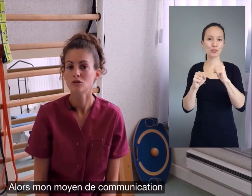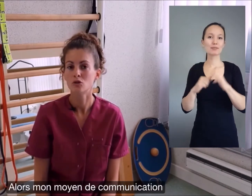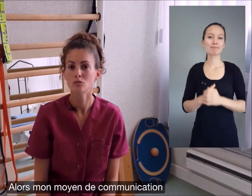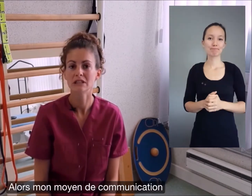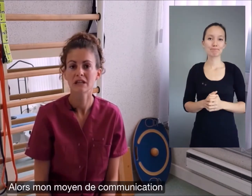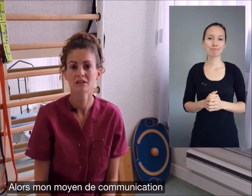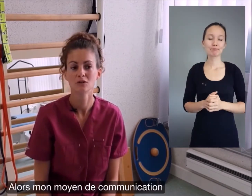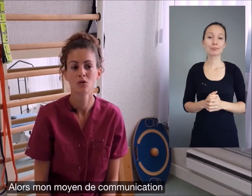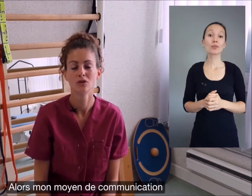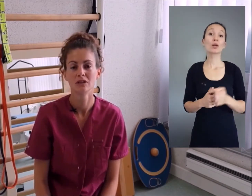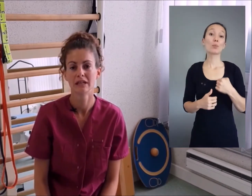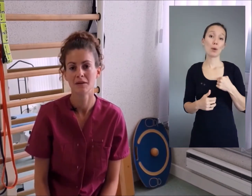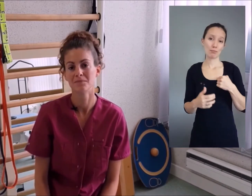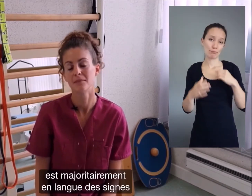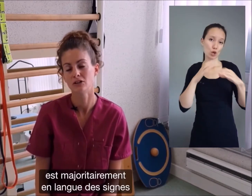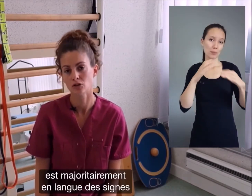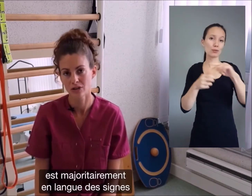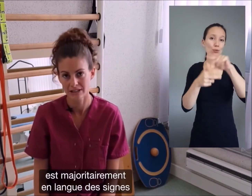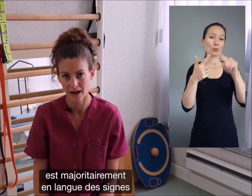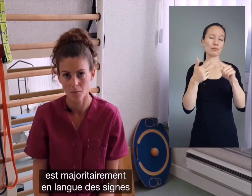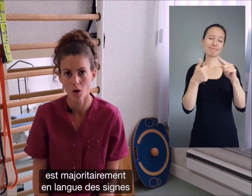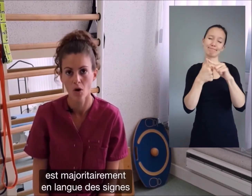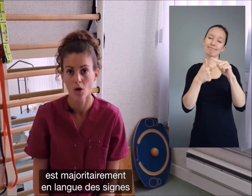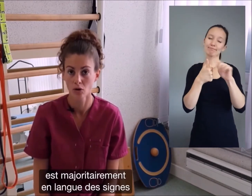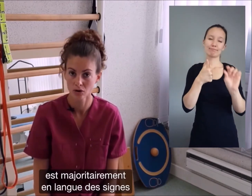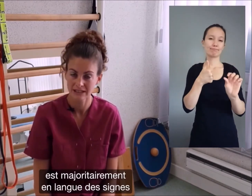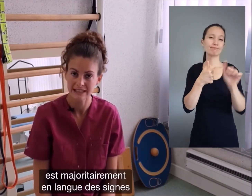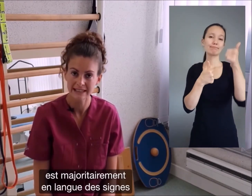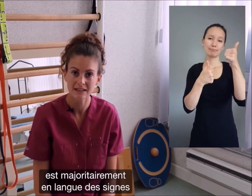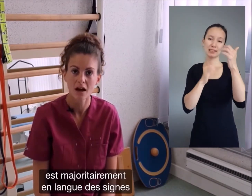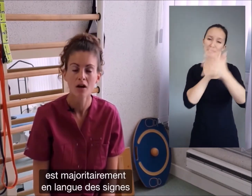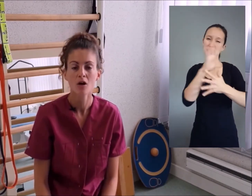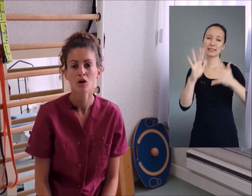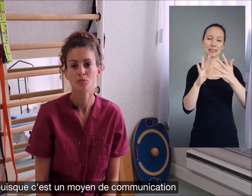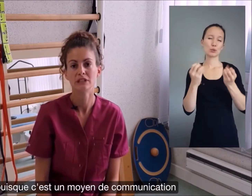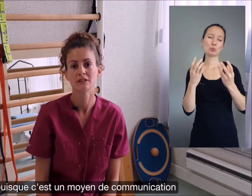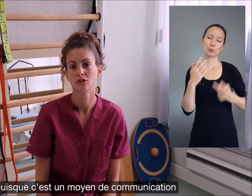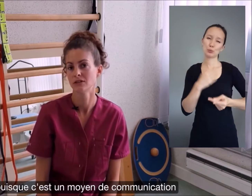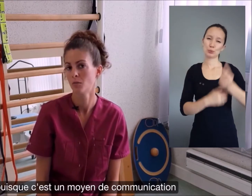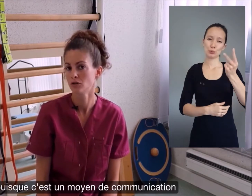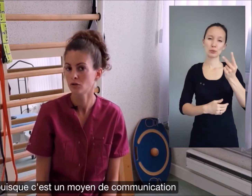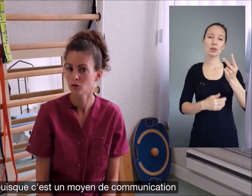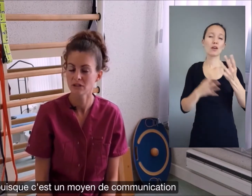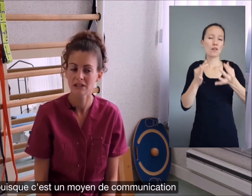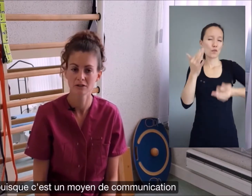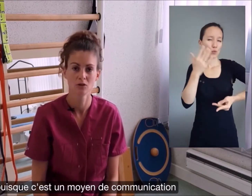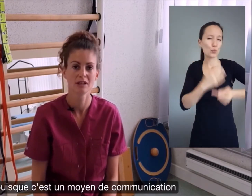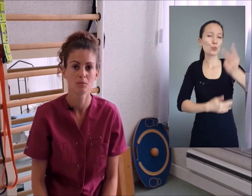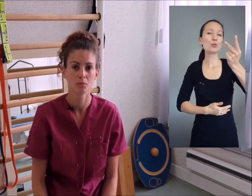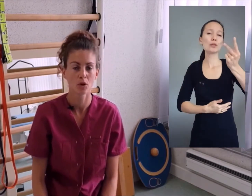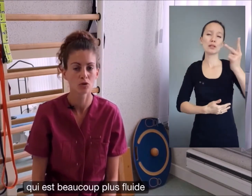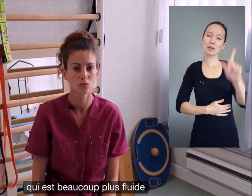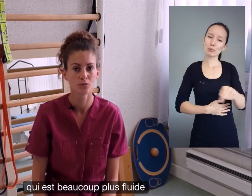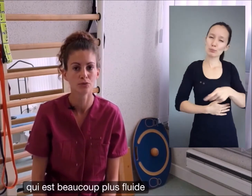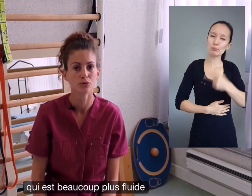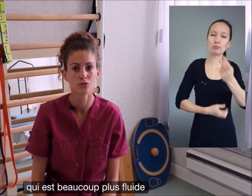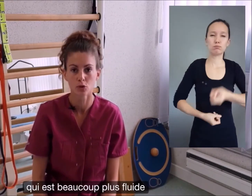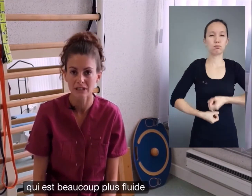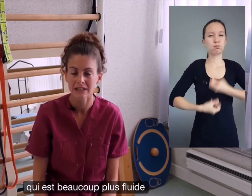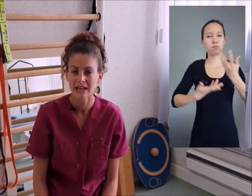de communication est majoritairement en langue des signes, puisque c'est un moyen de communication qui est beaucoup plus fluide